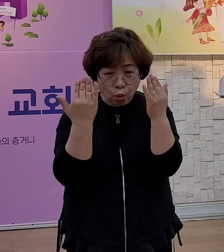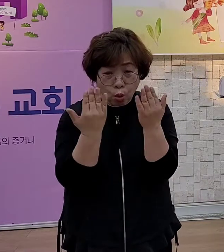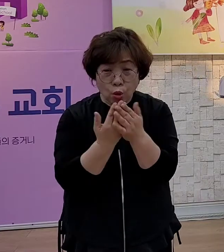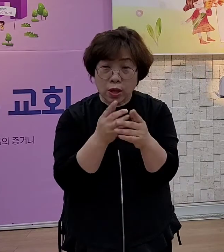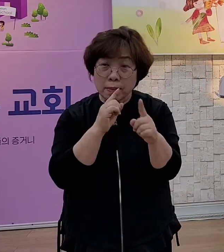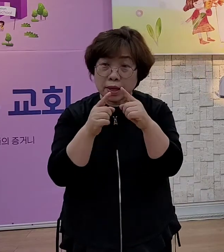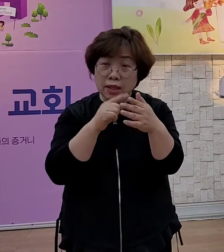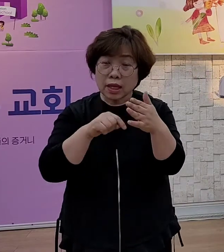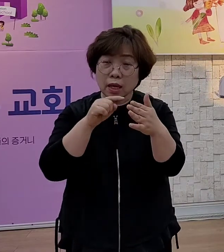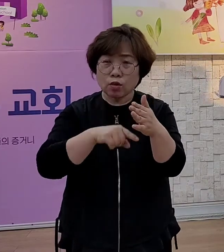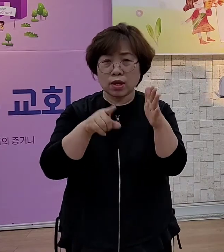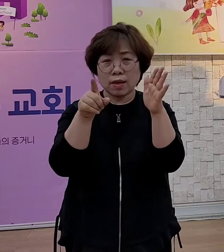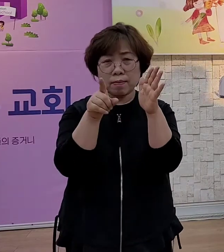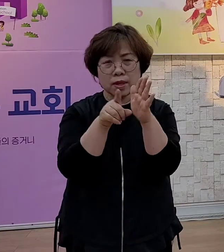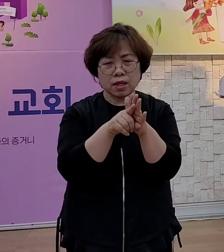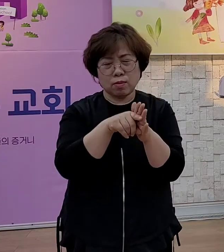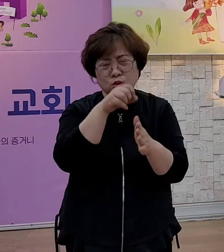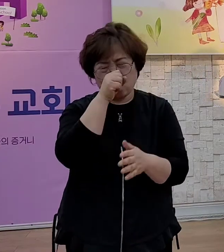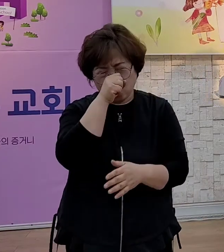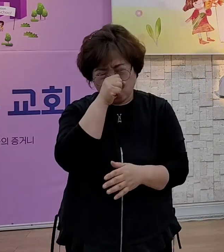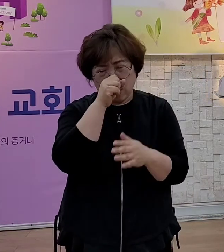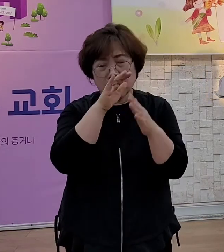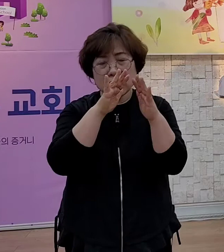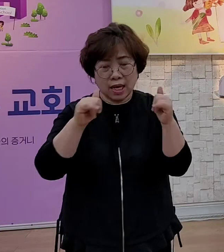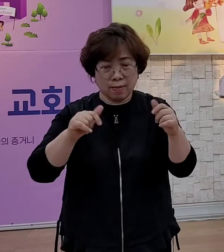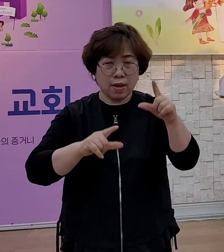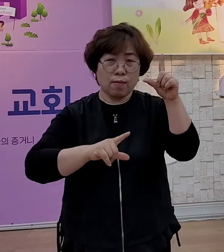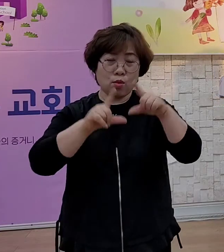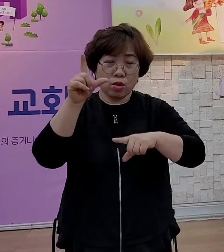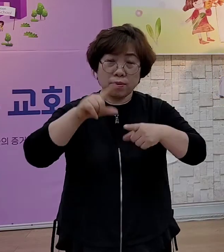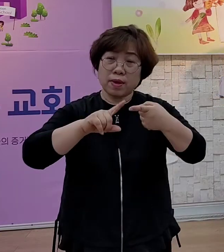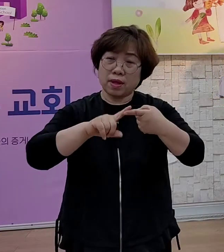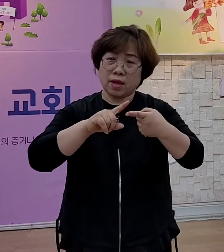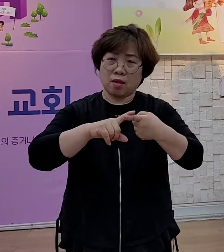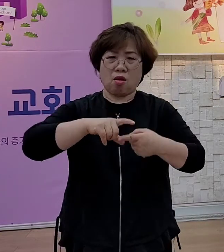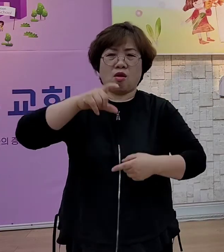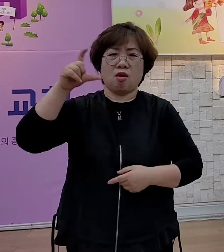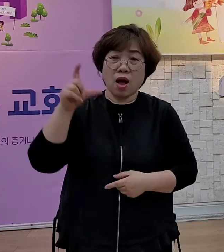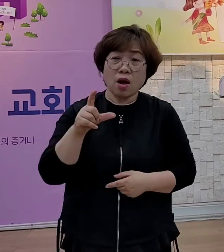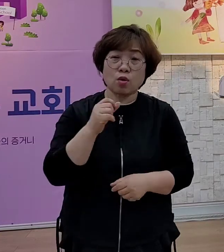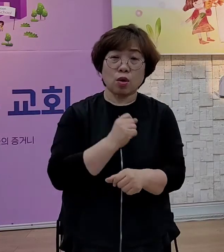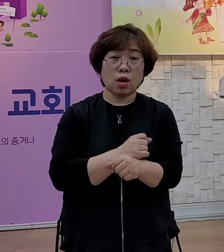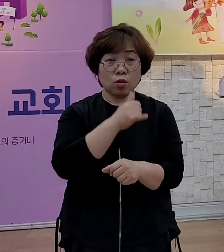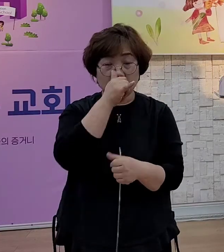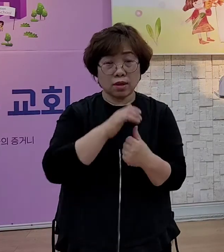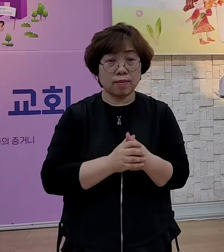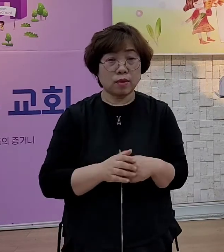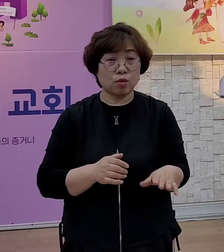믿음이 좋은 사람은 어떤 사람이냐, 이 얘기를 합니다. 우리가